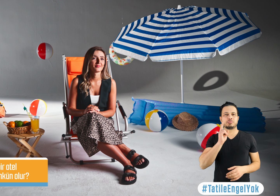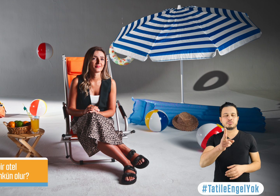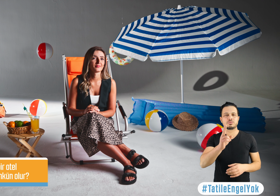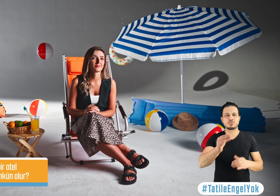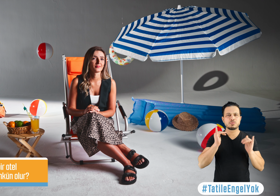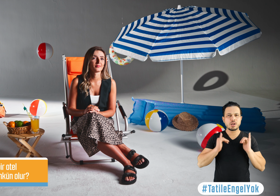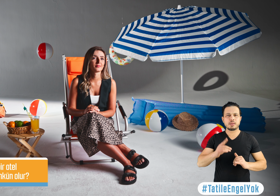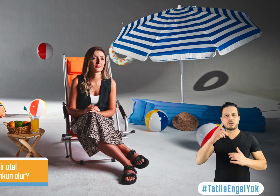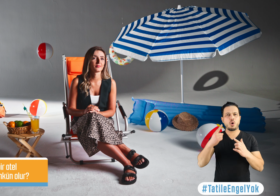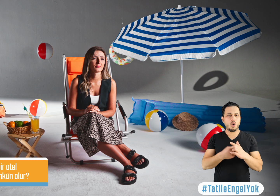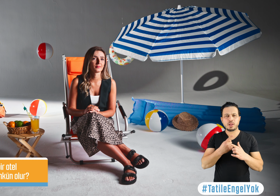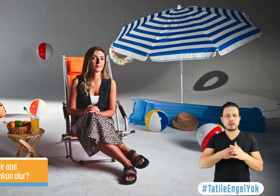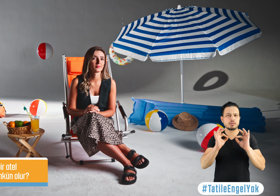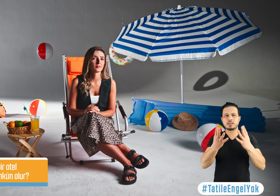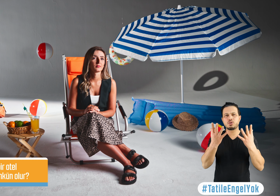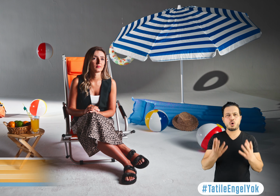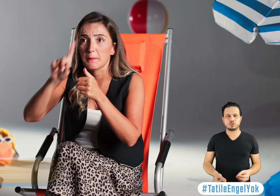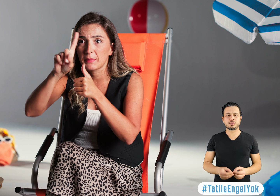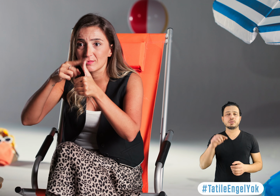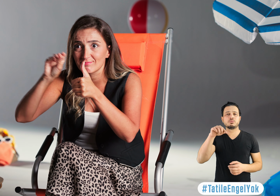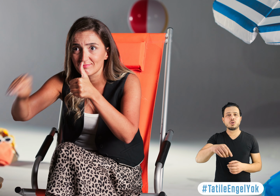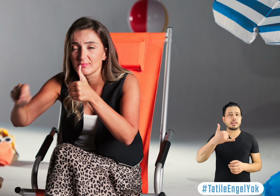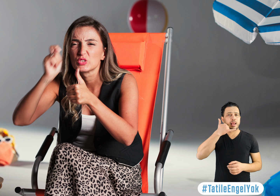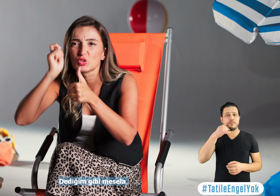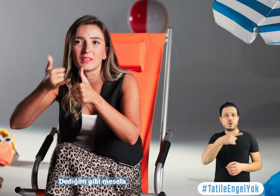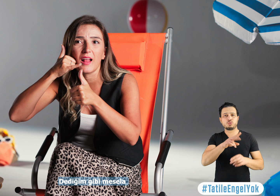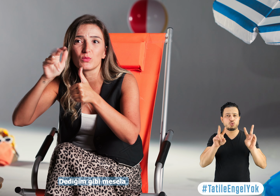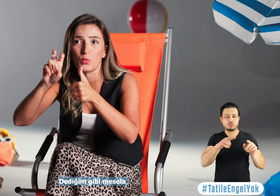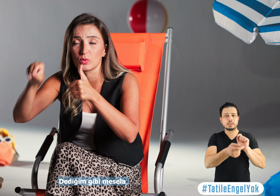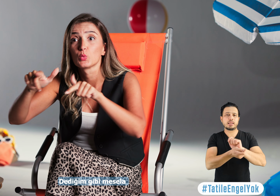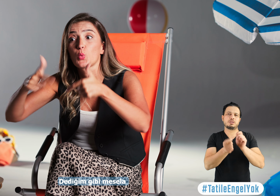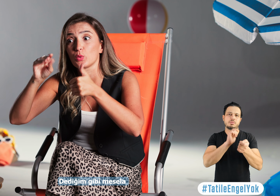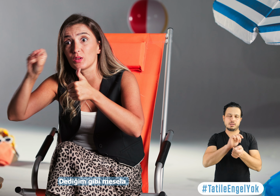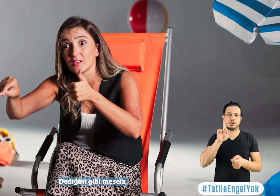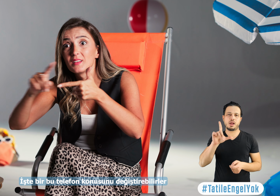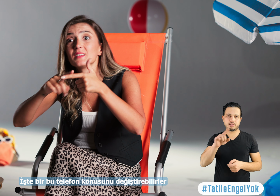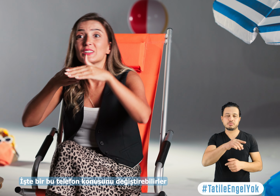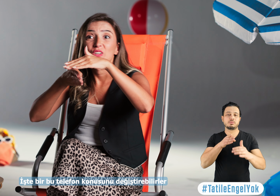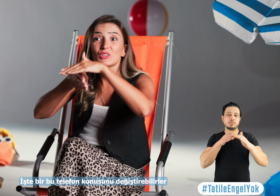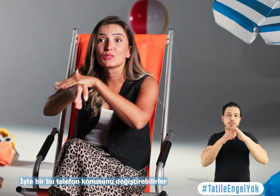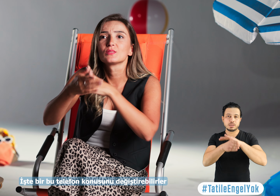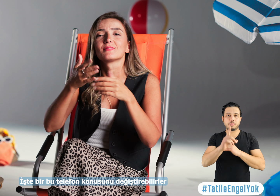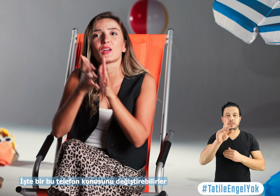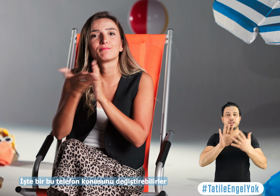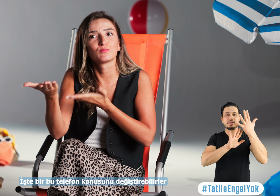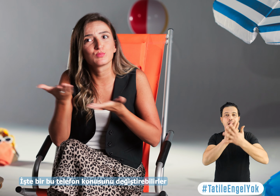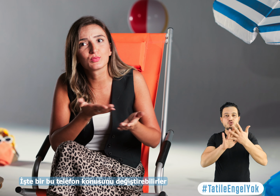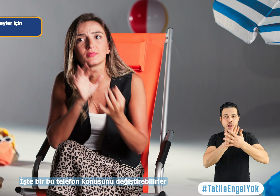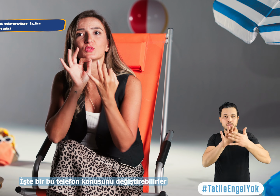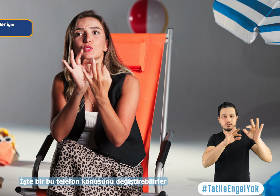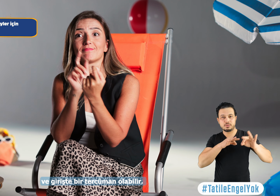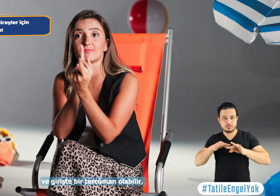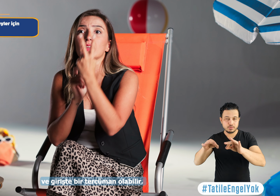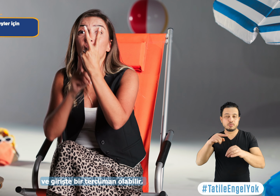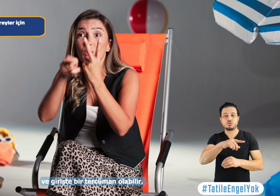Sizin için konforlu bir otel deneyimi nasıl mümkün olur? Dediğim gibi mesela bir işte bu telefon konusunu